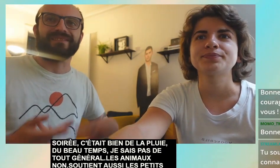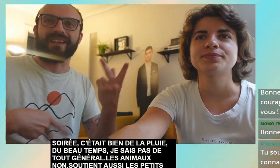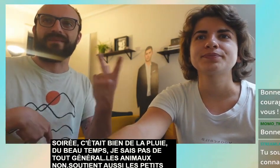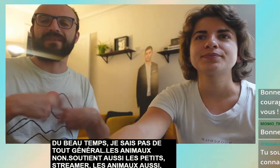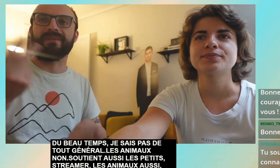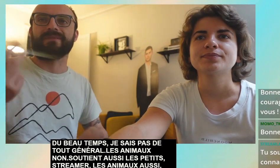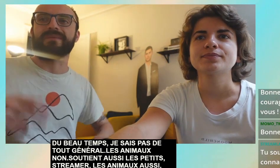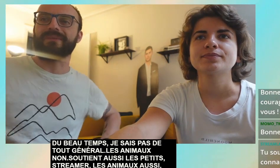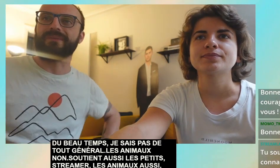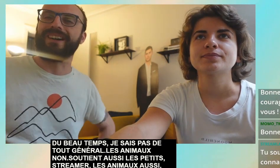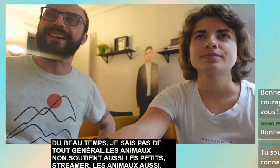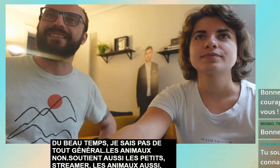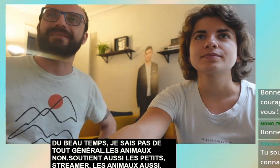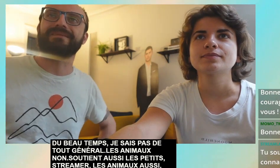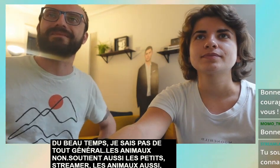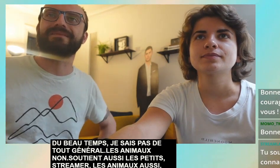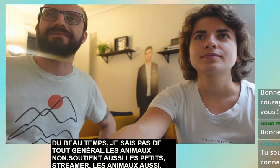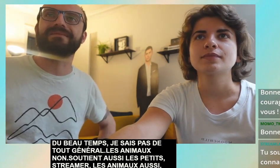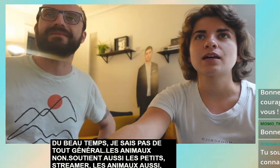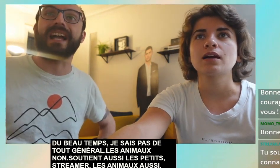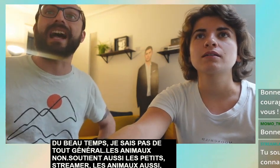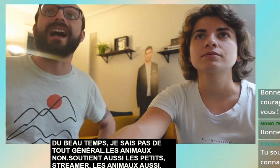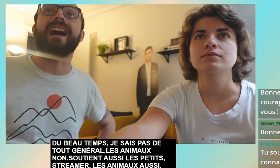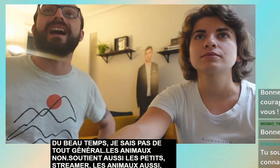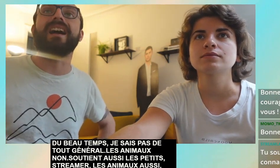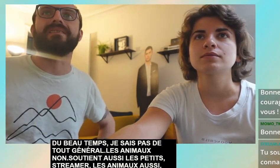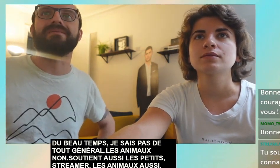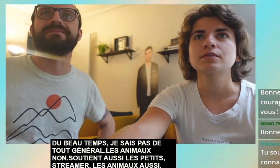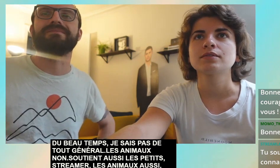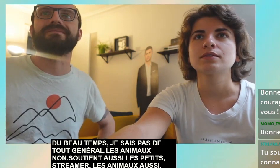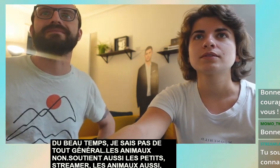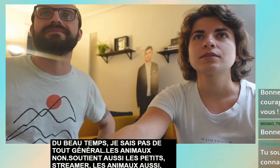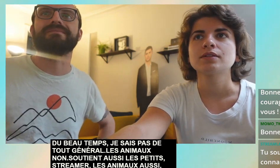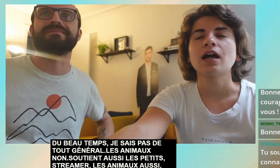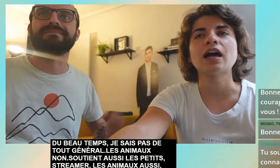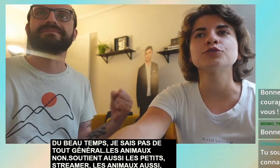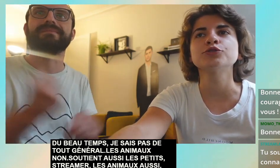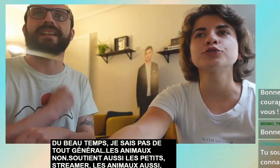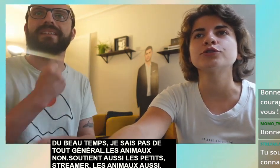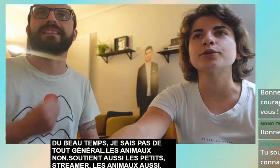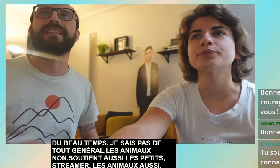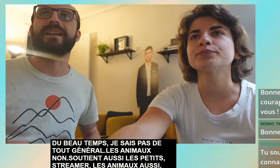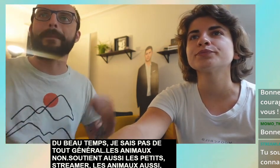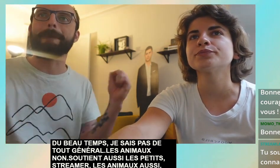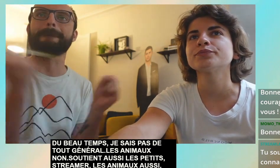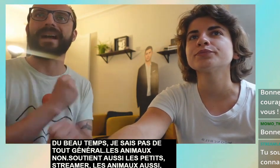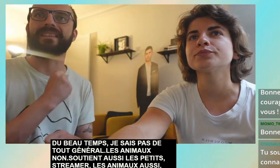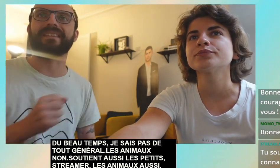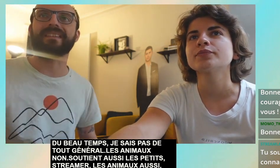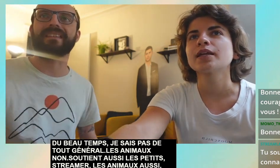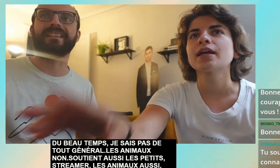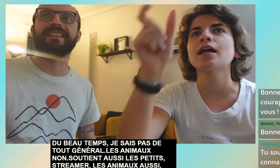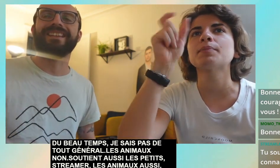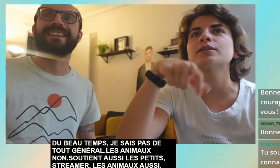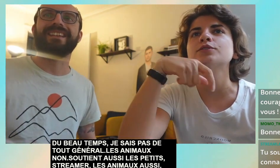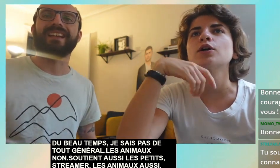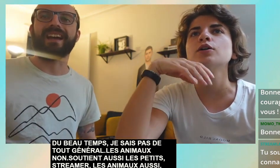Voilà, on vous envoie. Ah, Mince. zut. Mince. La personne